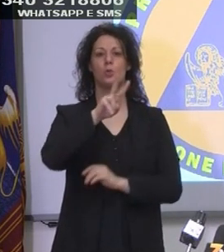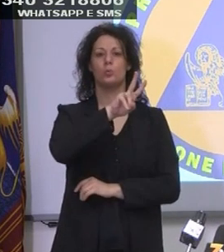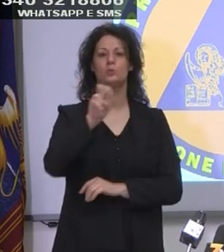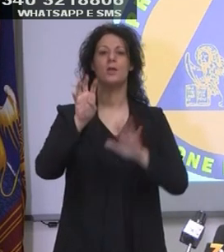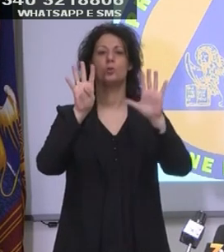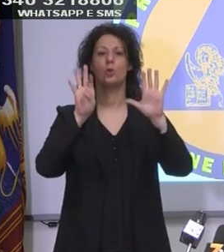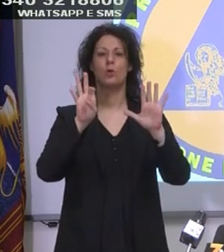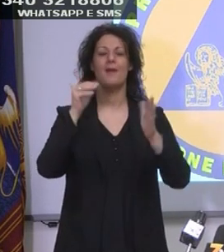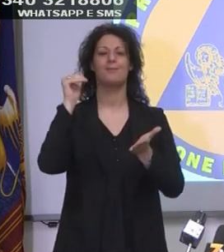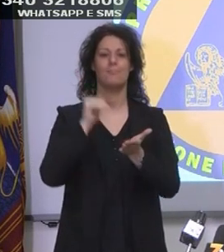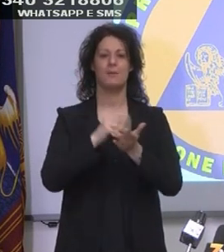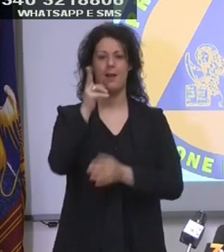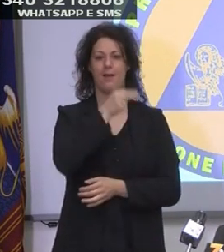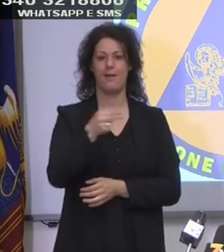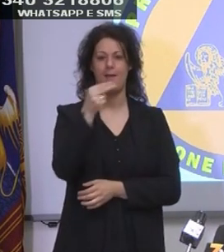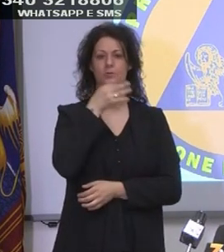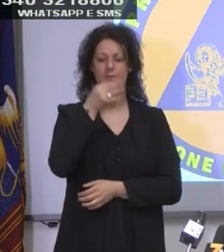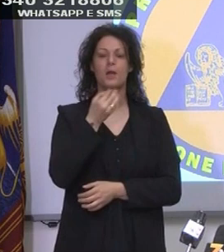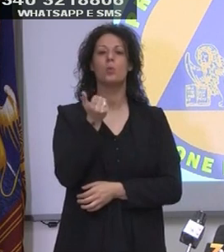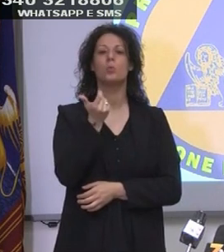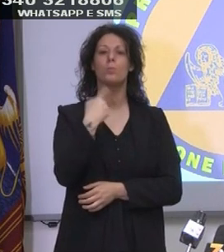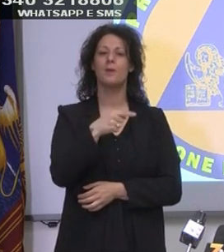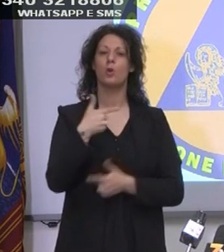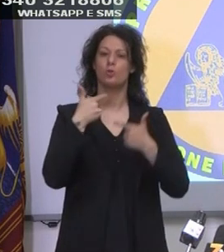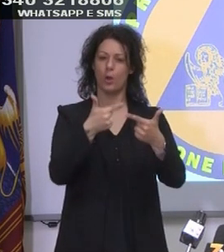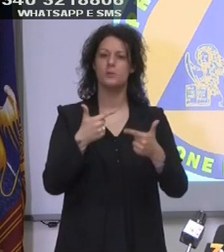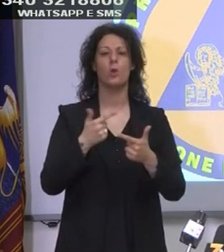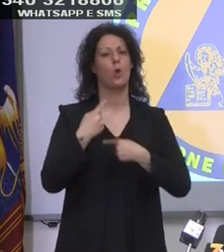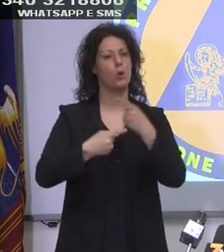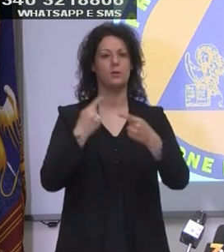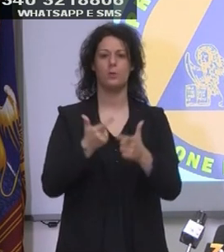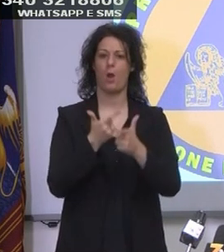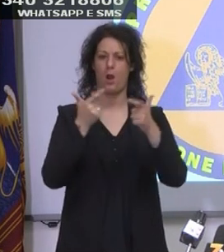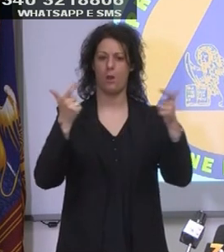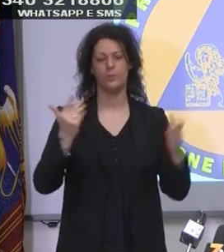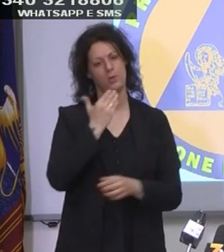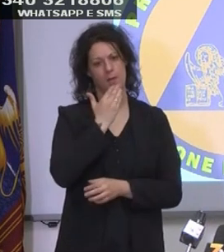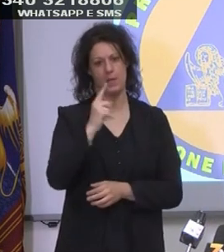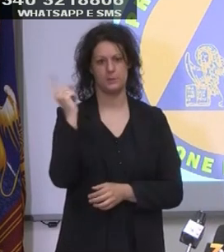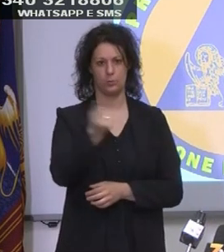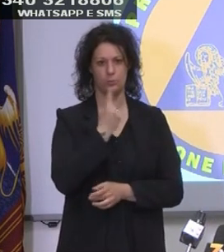57.290.000 euro. Quindi sta crescendo ancora, grazie a tutti. C'è poi